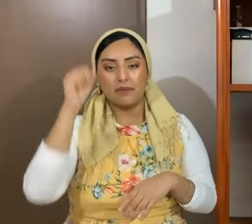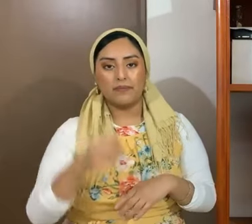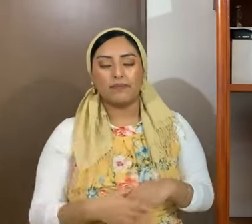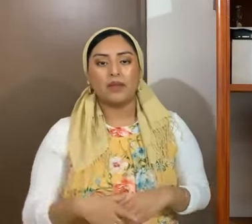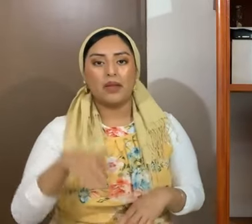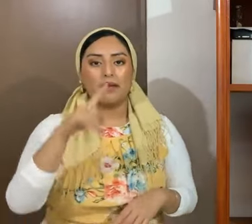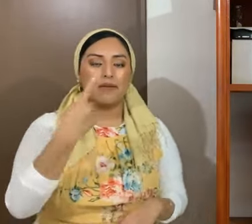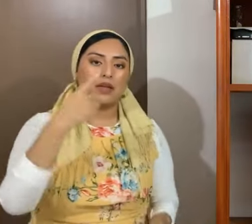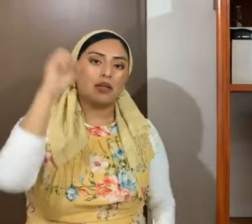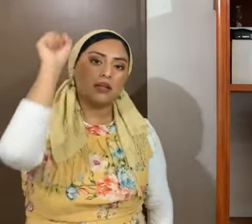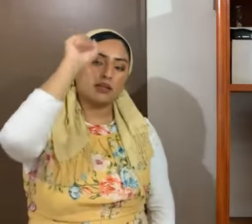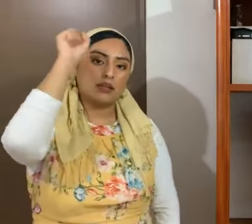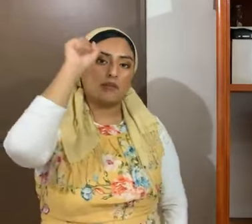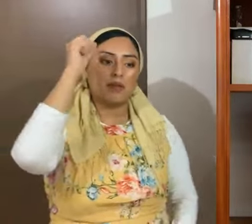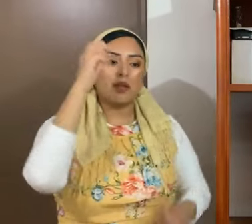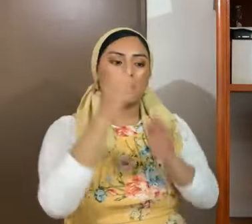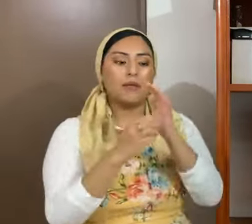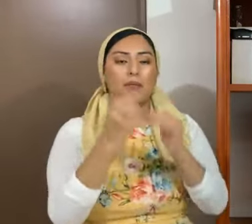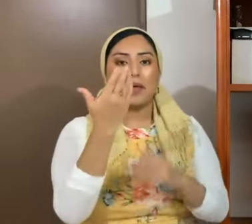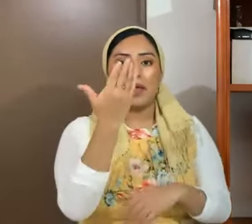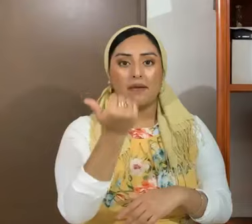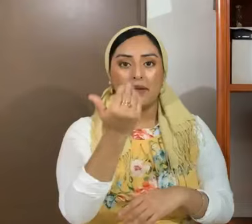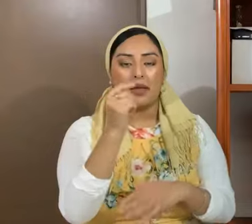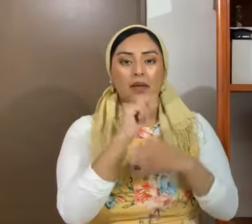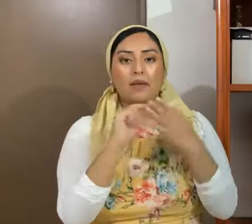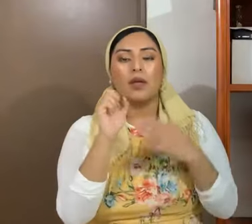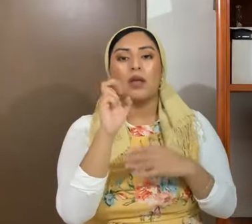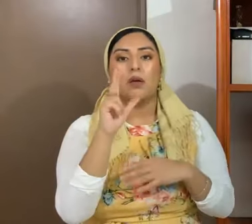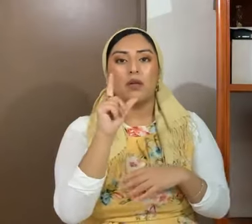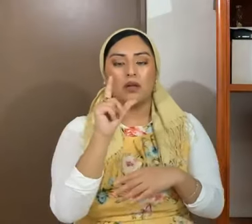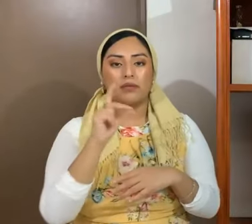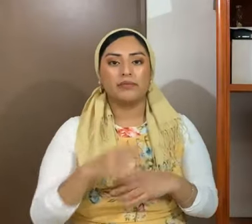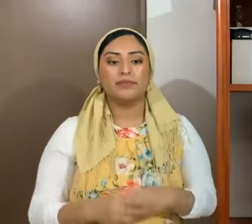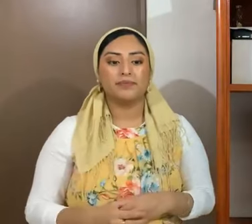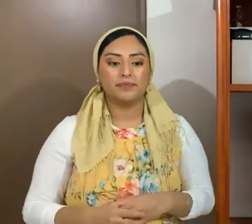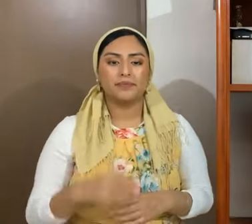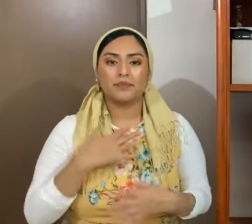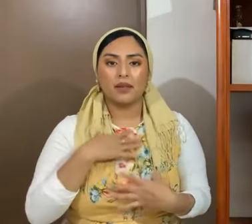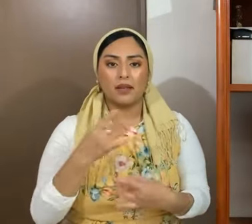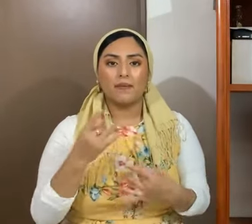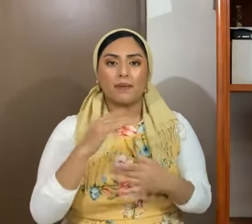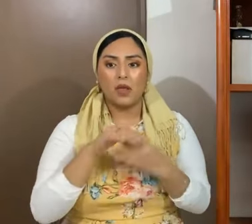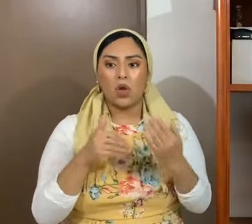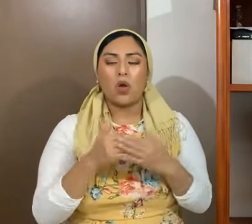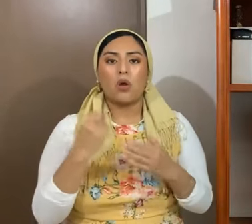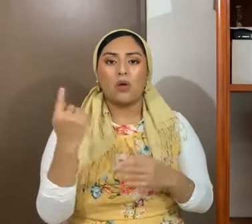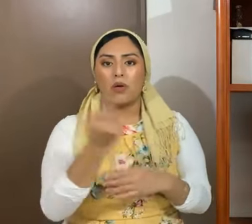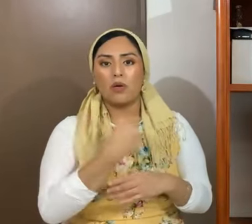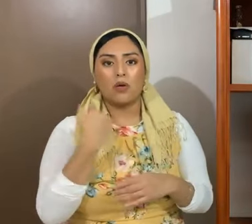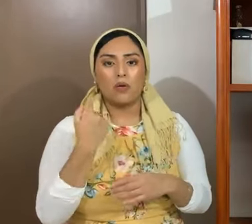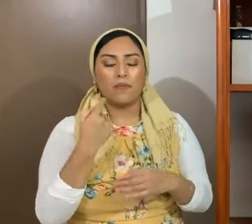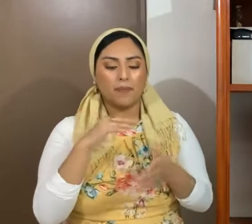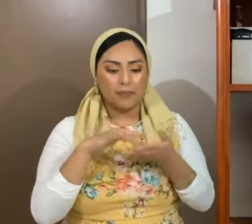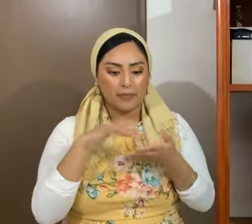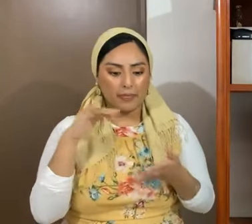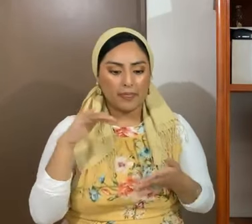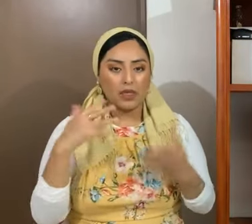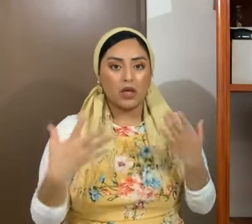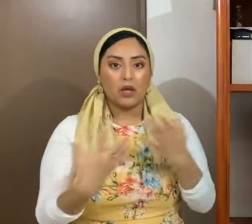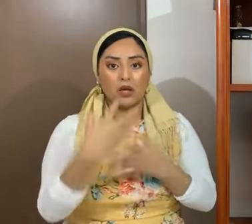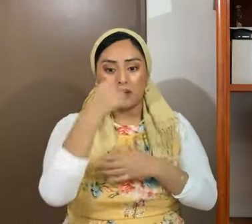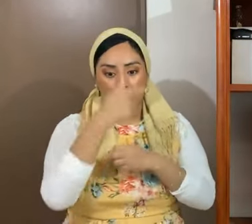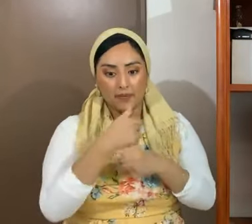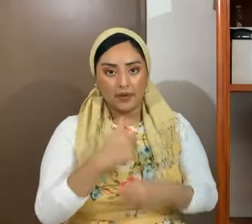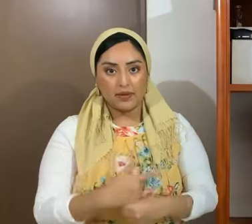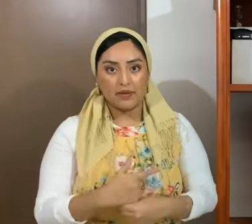a Primera de Samuel, capítulo 15 y en el verso 23. Me interesa mucho que todos ustedes, amados Ajim,